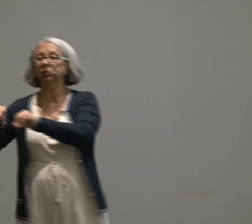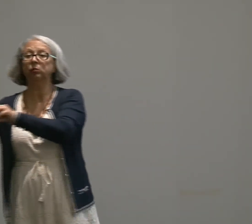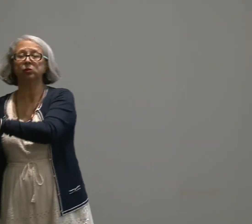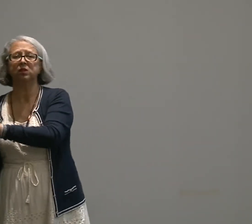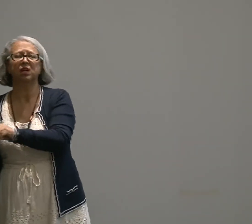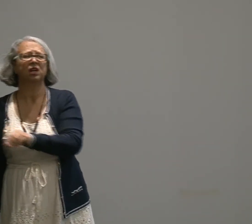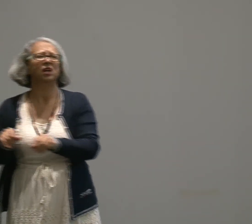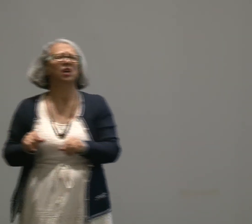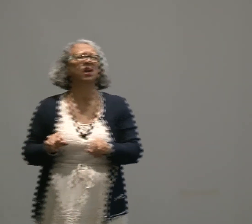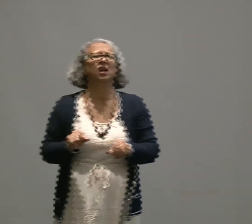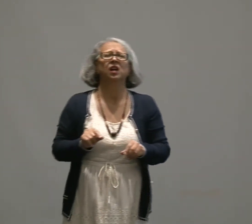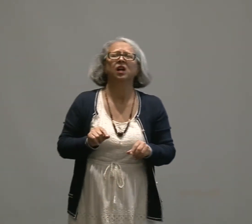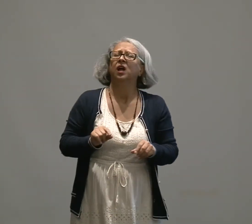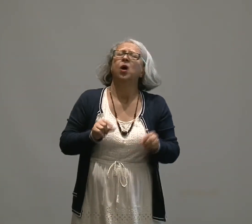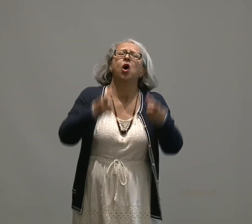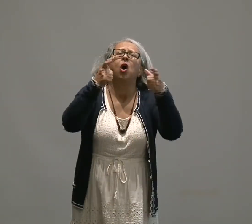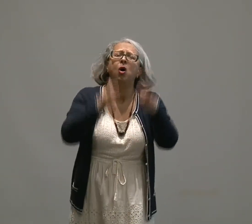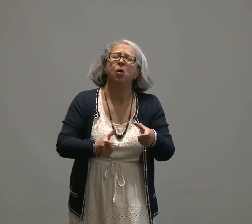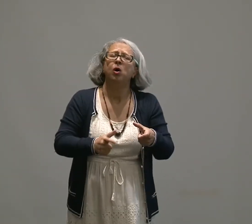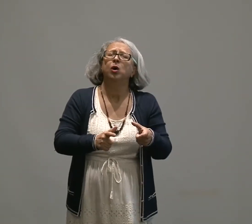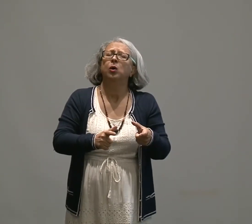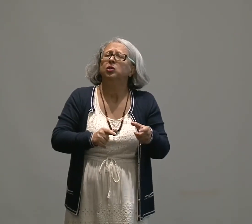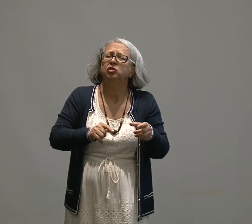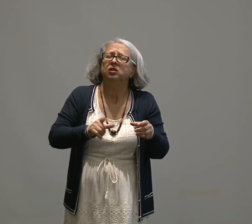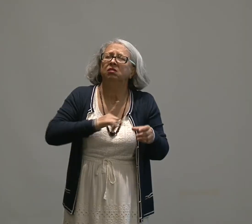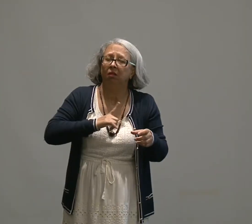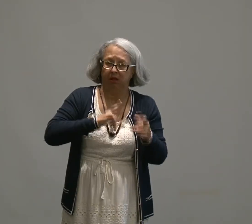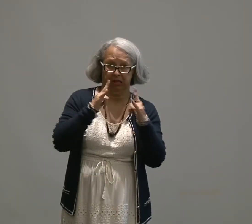Eles são nômades.